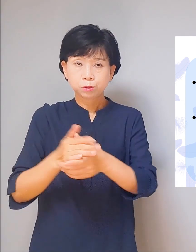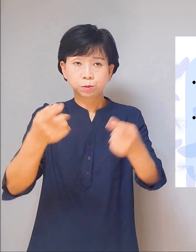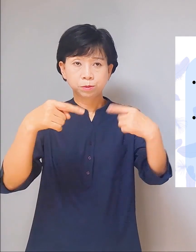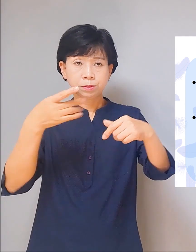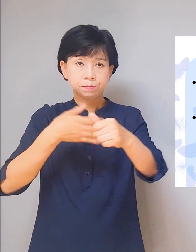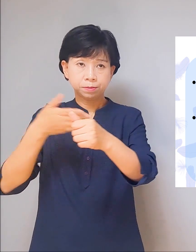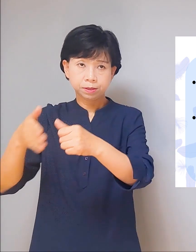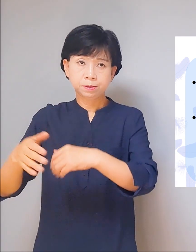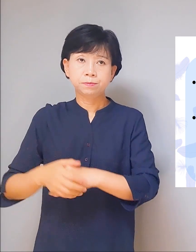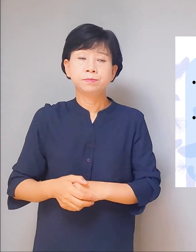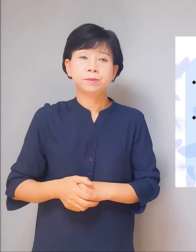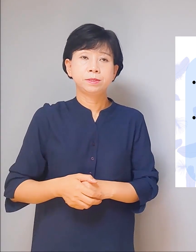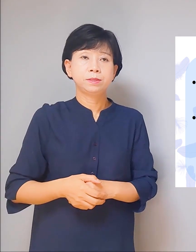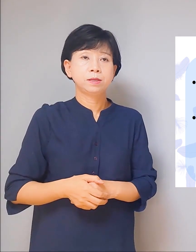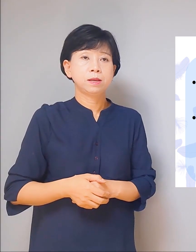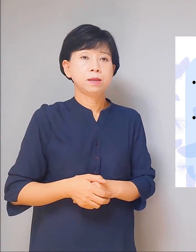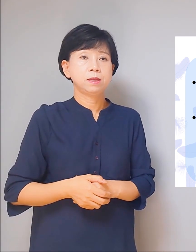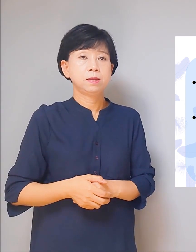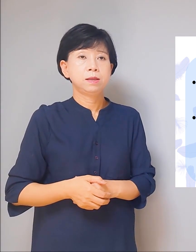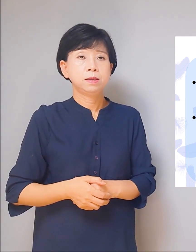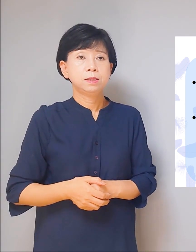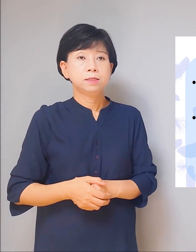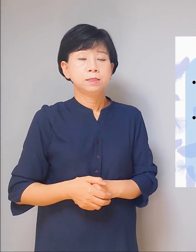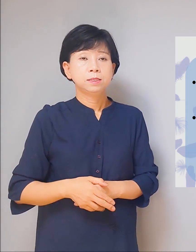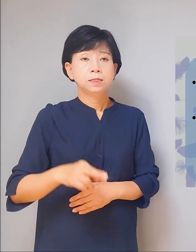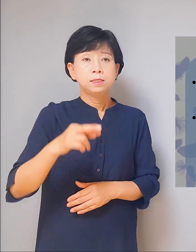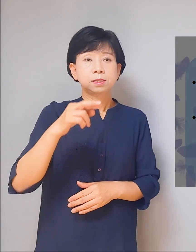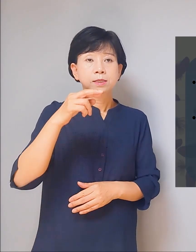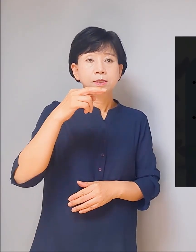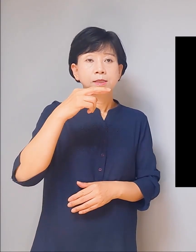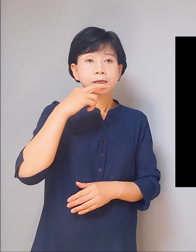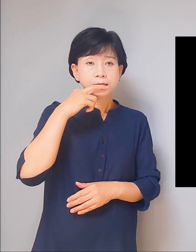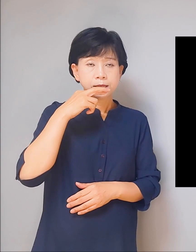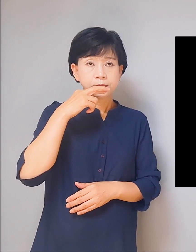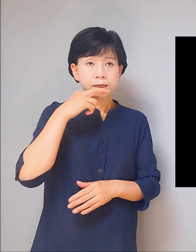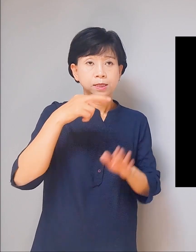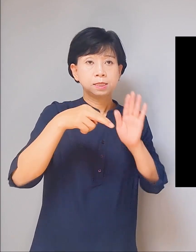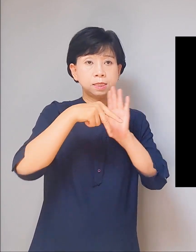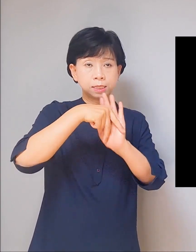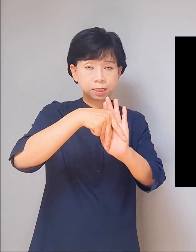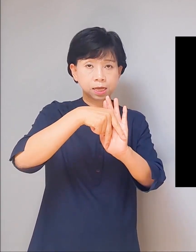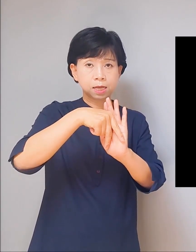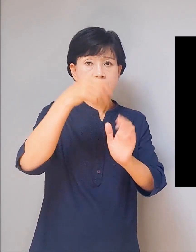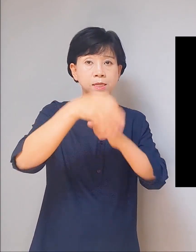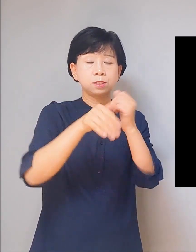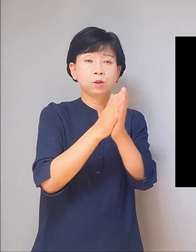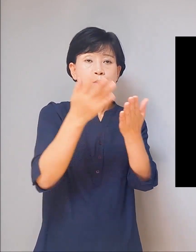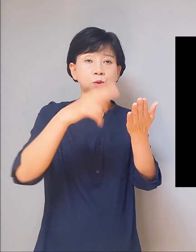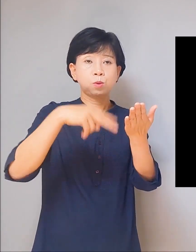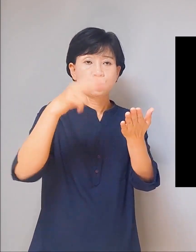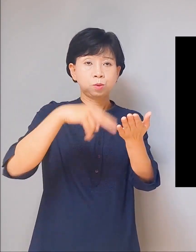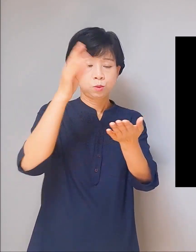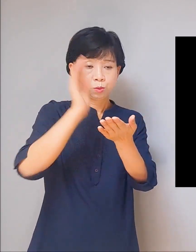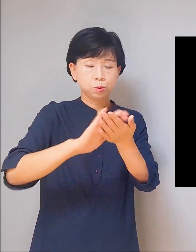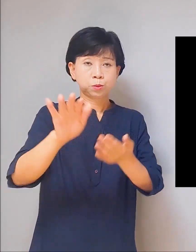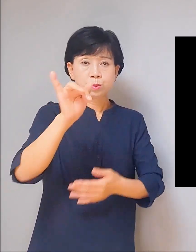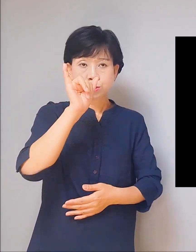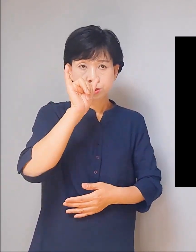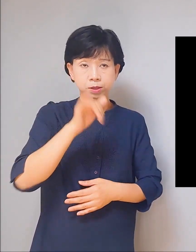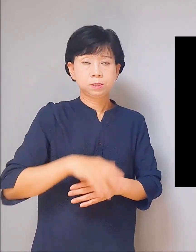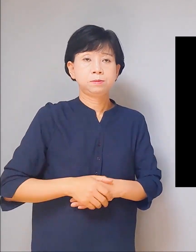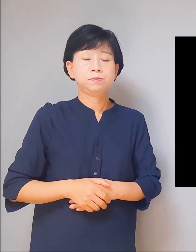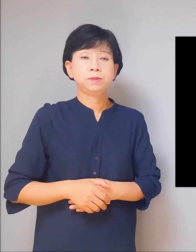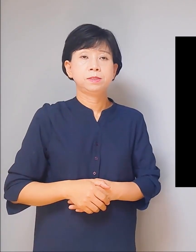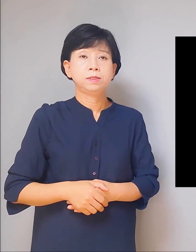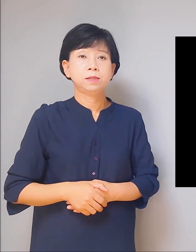종강이 13일입니다. 20일부터 이사야 성경 통독을 하겠습니다. 이번 주 목요 전도는 소망 이마을입니다.